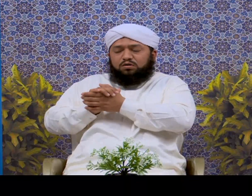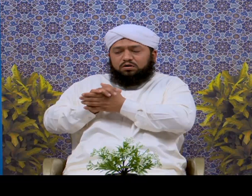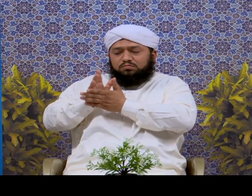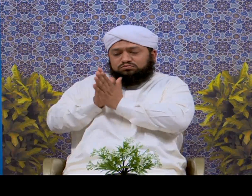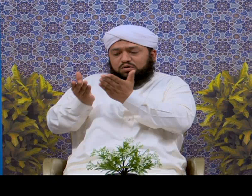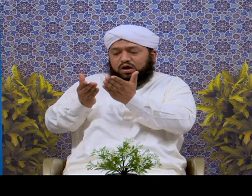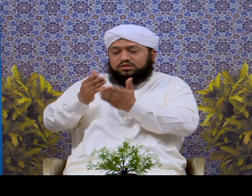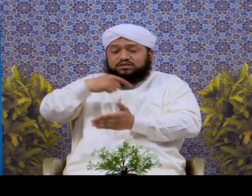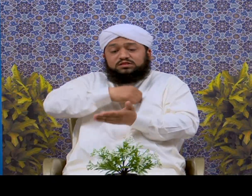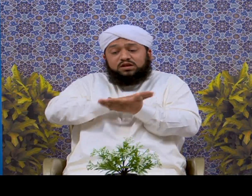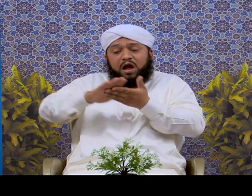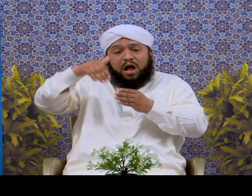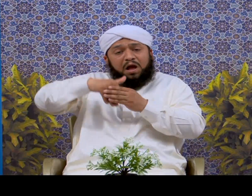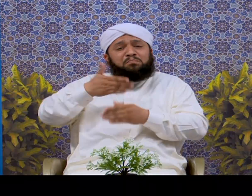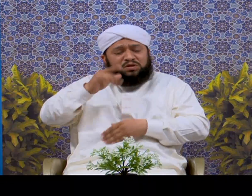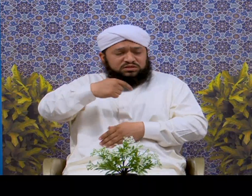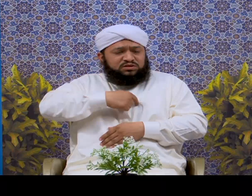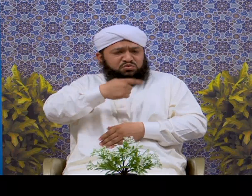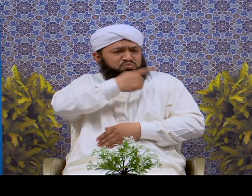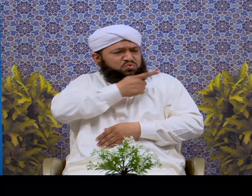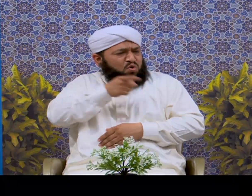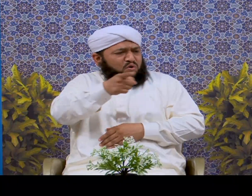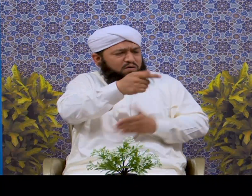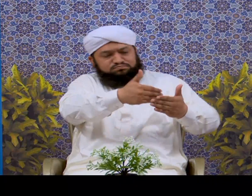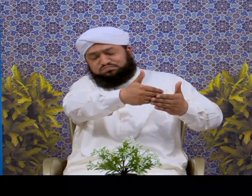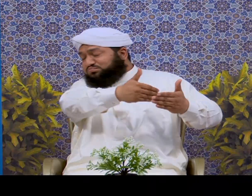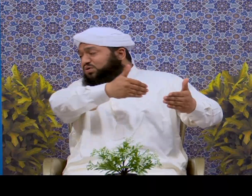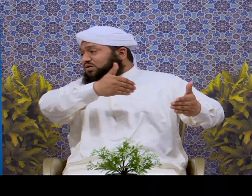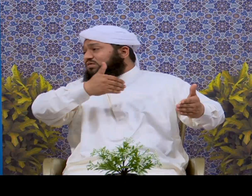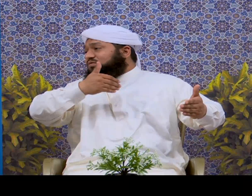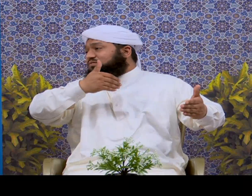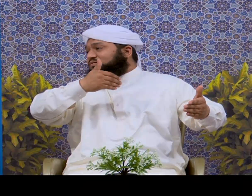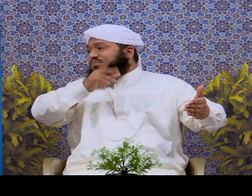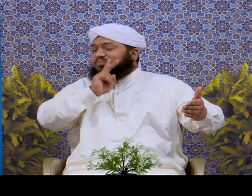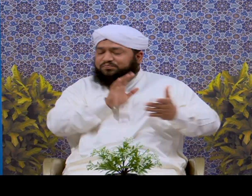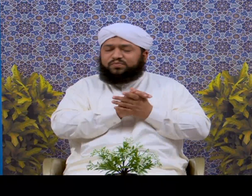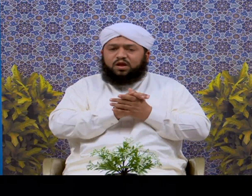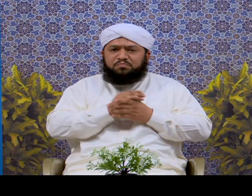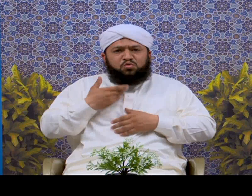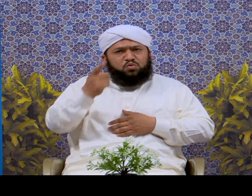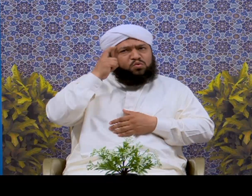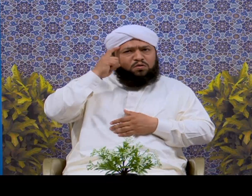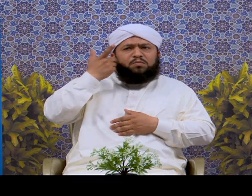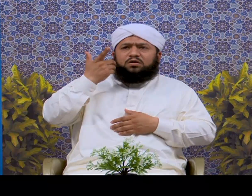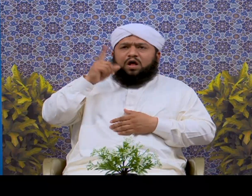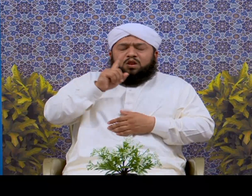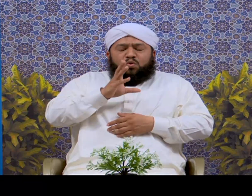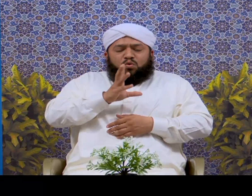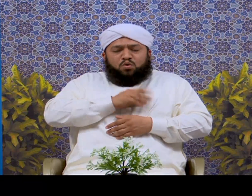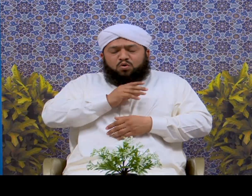یہ تعریف لکھی، دل کو گناہوں سے دور کر دینا۔ کئی مرتبہ ایسا ہوتا ہے کہ جب ہم خوف خدا کا بیان سنتے ہیں، قبر و